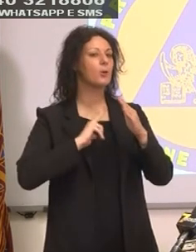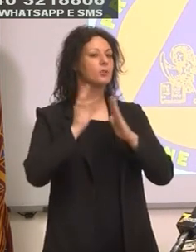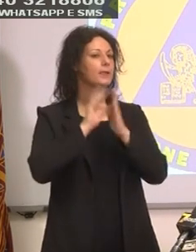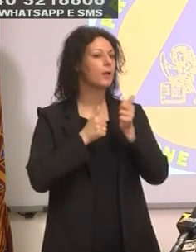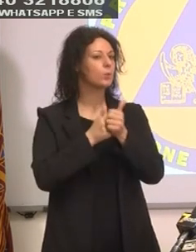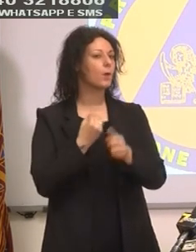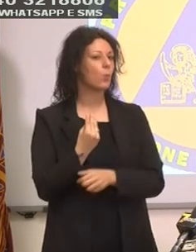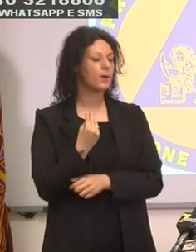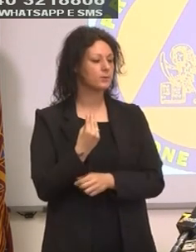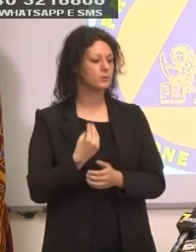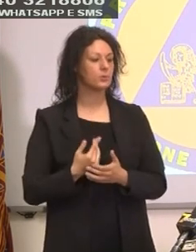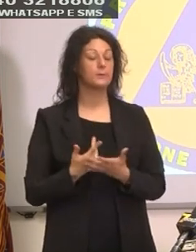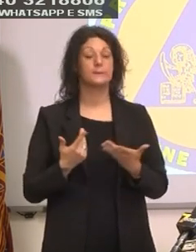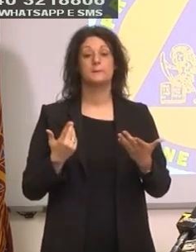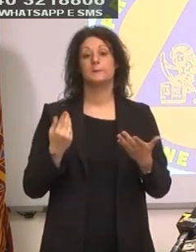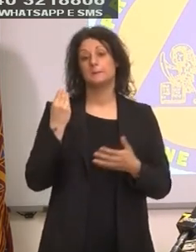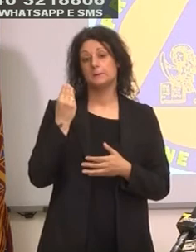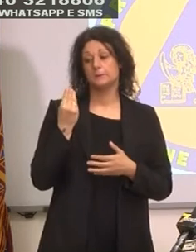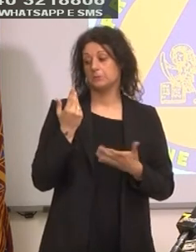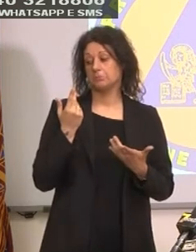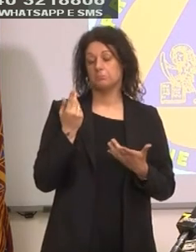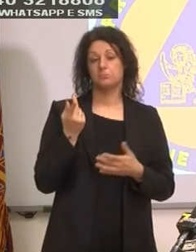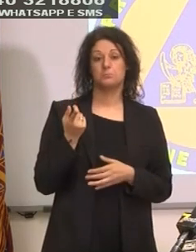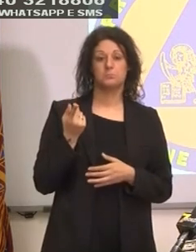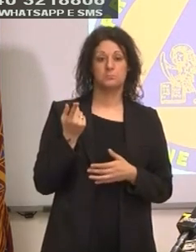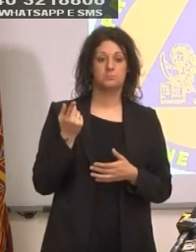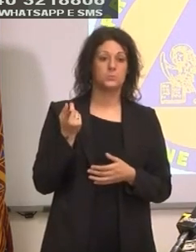Noi contavamo di chiuderle oggi, onestamente.